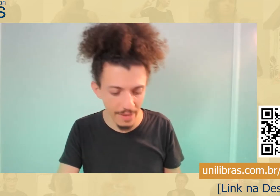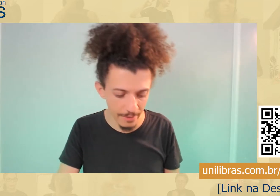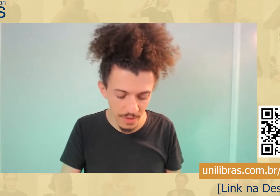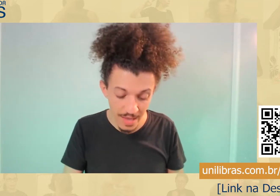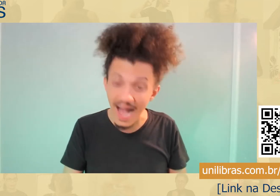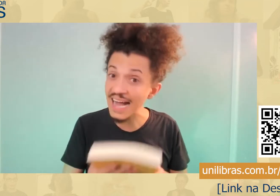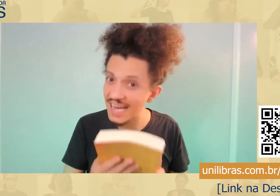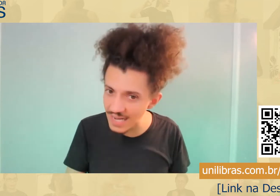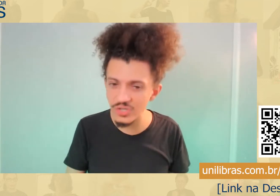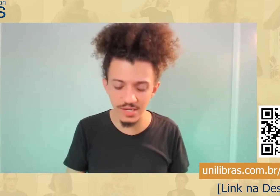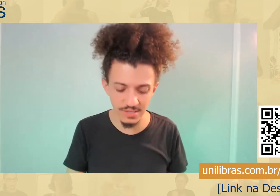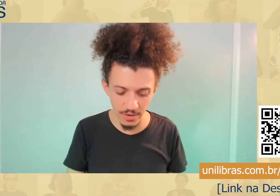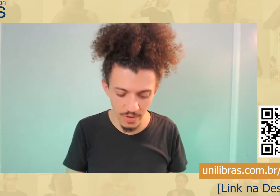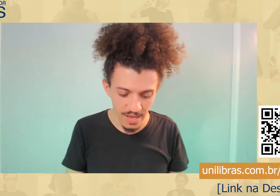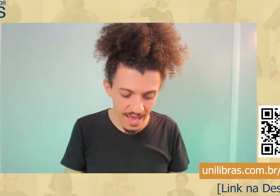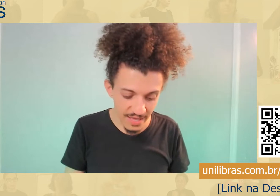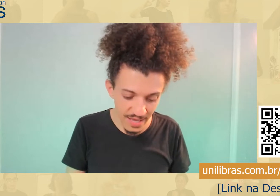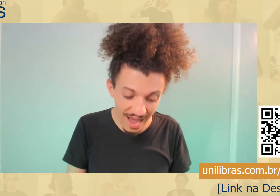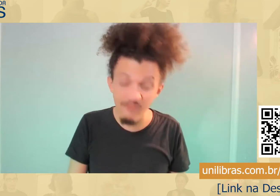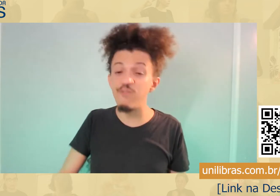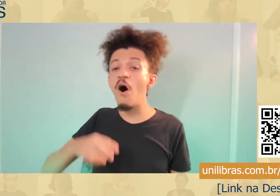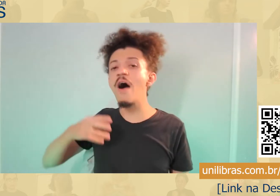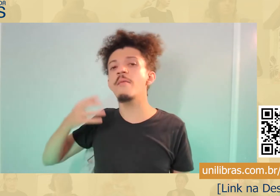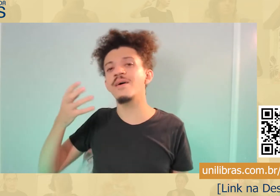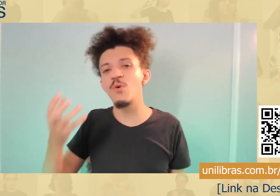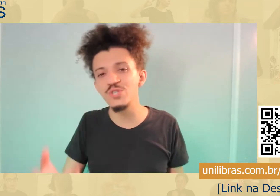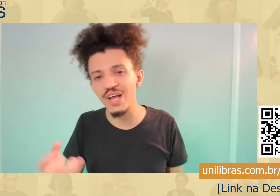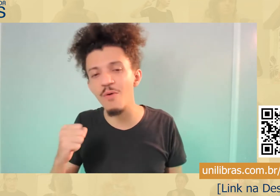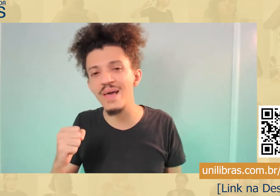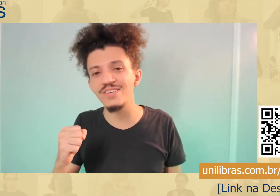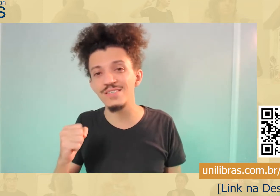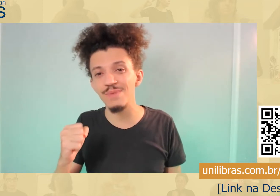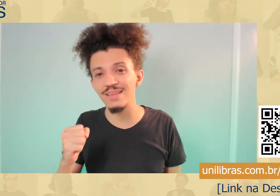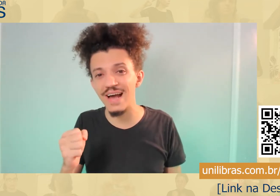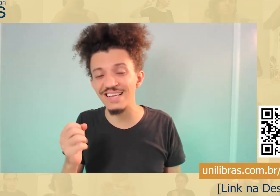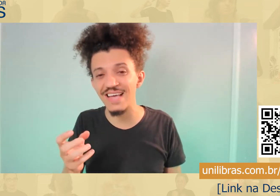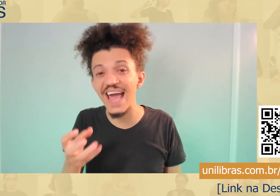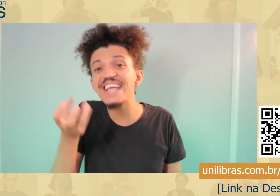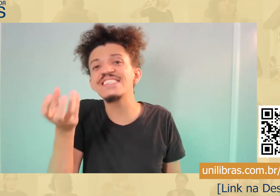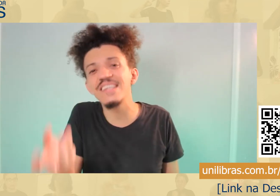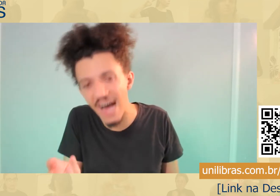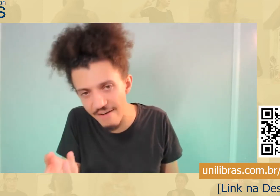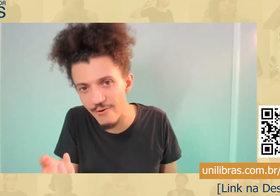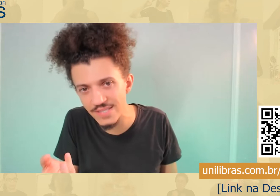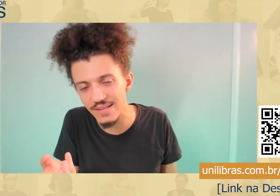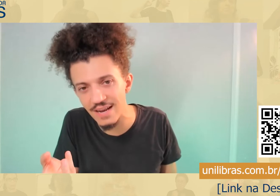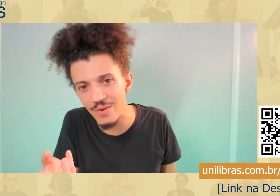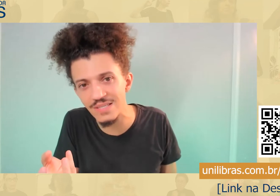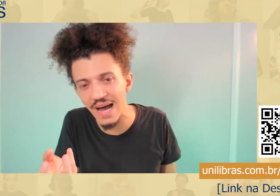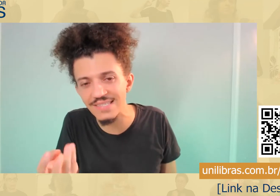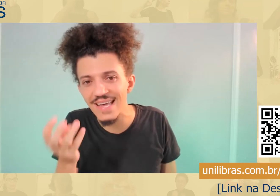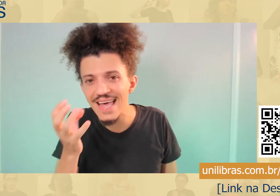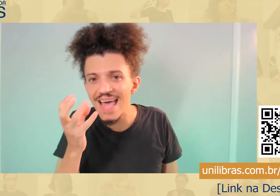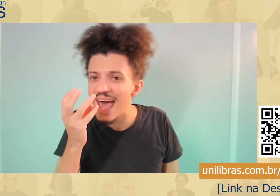país também. A grande questão é que a forma como geralmente esses materiais ensinavam a escrita da